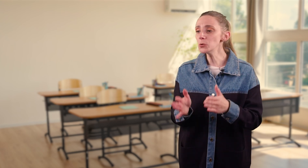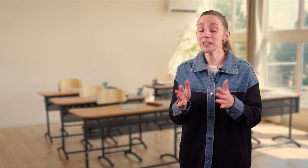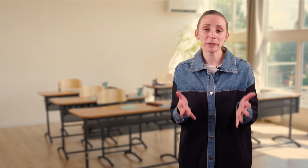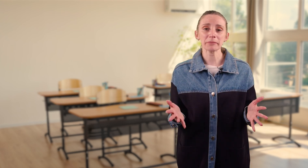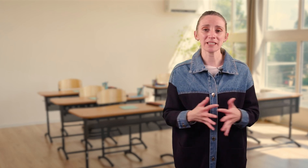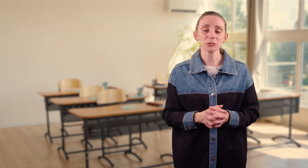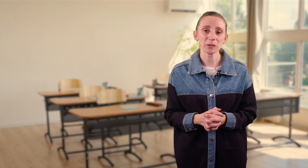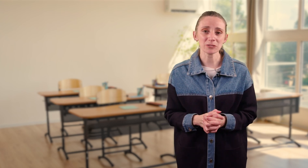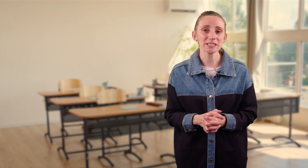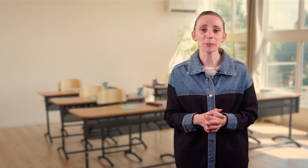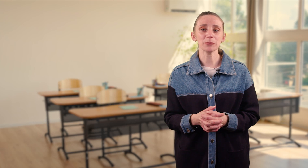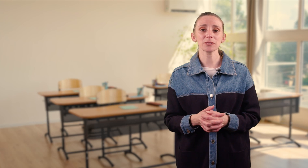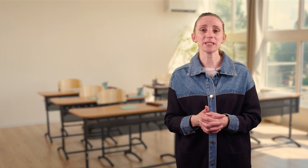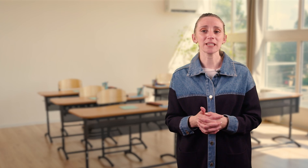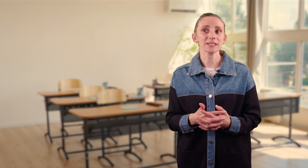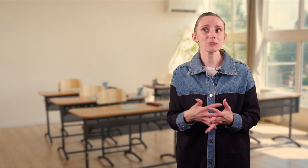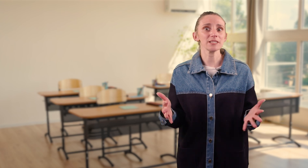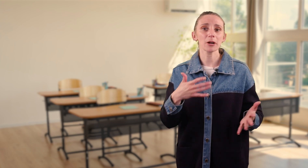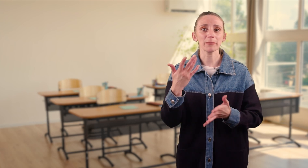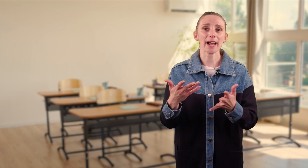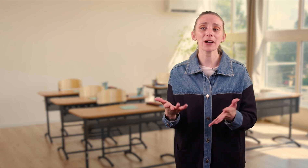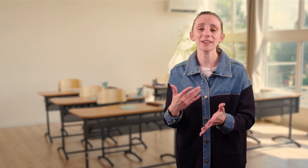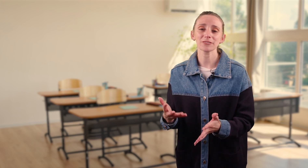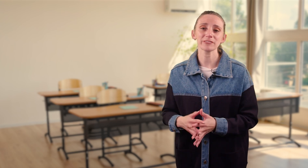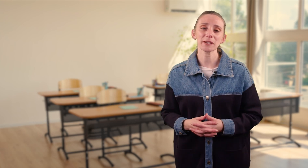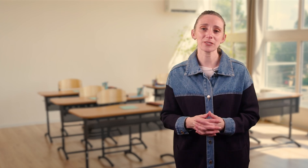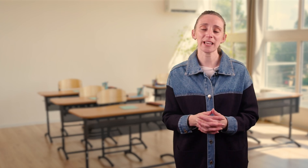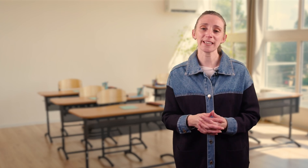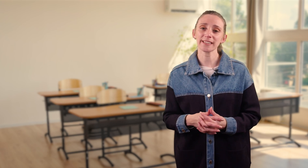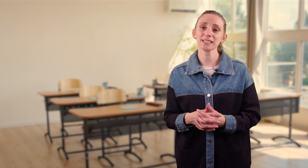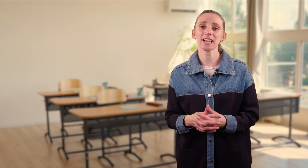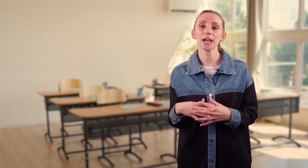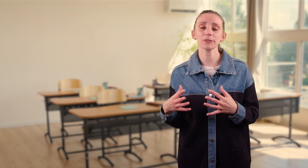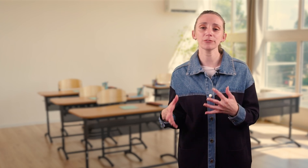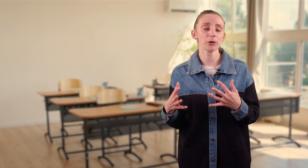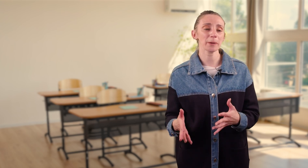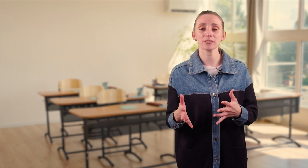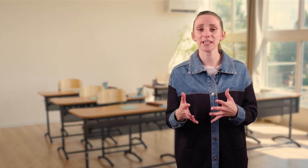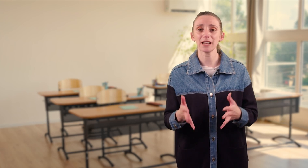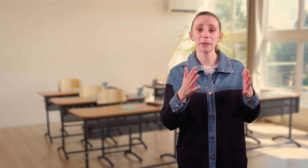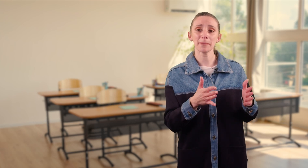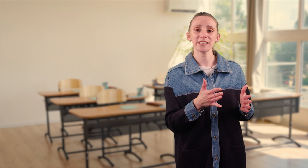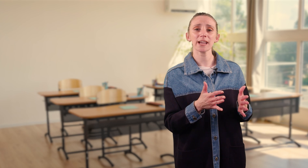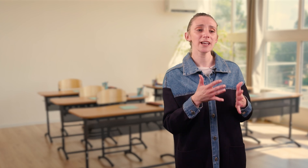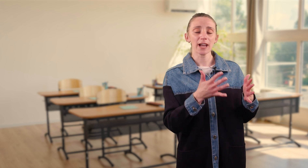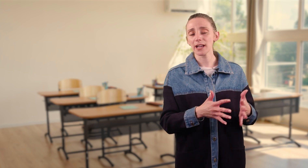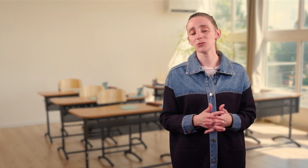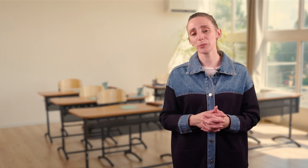une et même manière de se présenter. Un petit peu, c'est aussi comme à l'oral. Quand vous vous présentez à quelqu'un, c'est rare que vous vous représenterez de la même manière à une autre